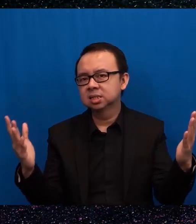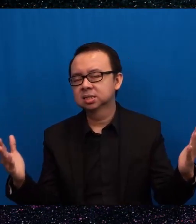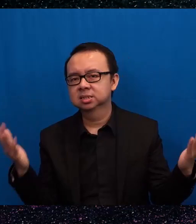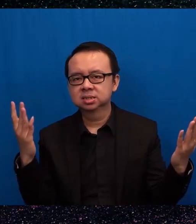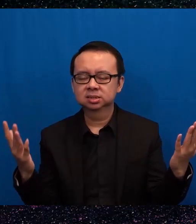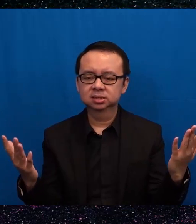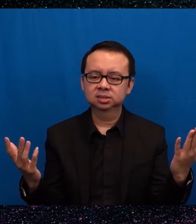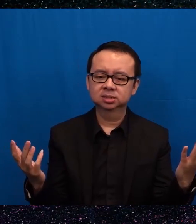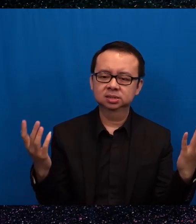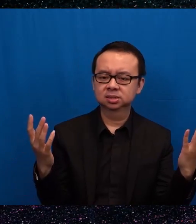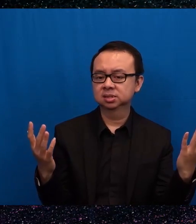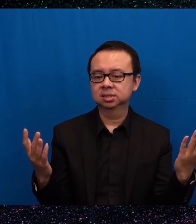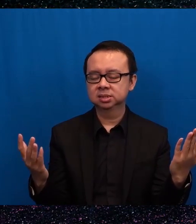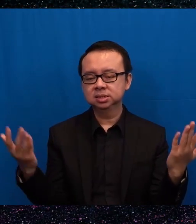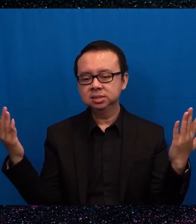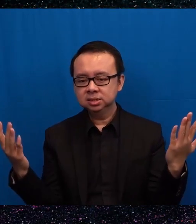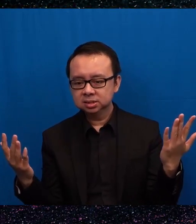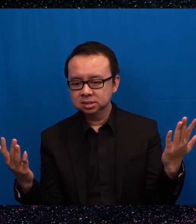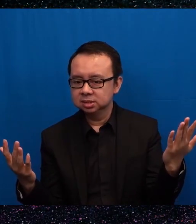inananananamaya ralamaya sande